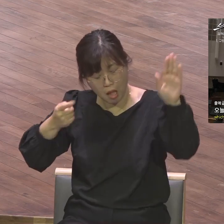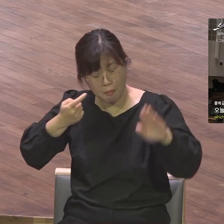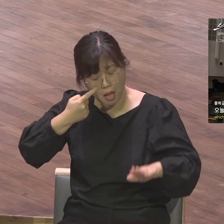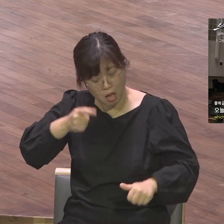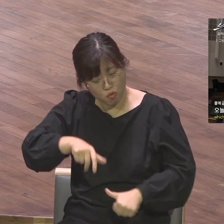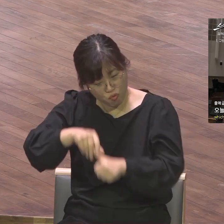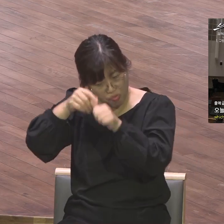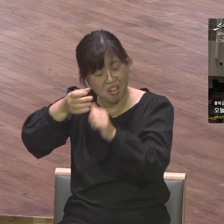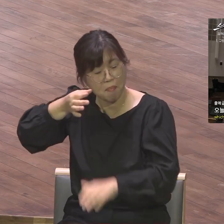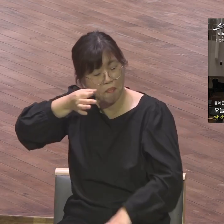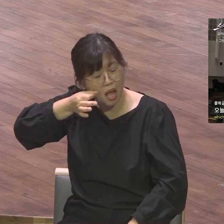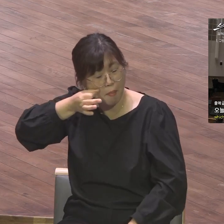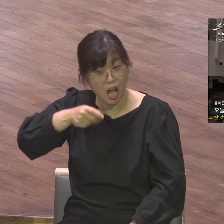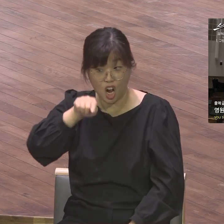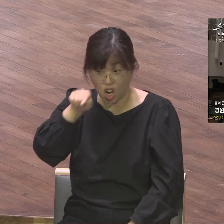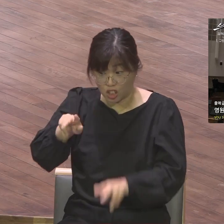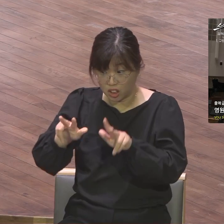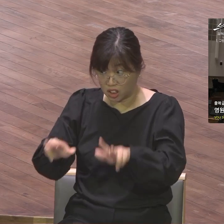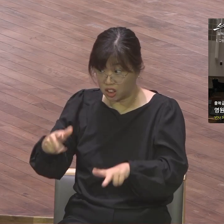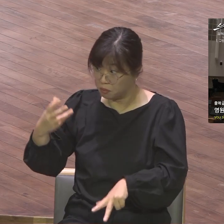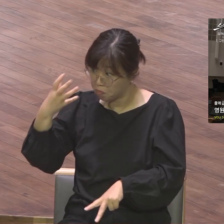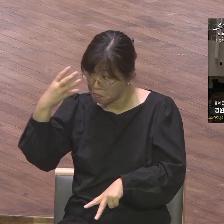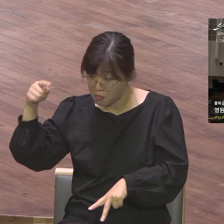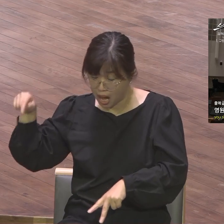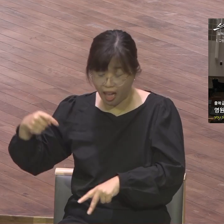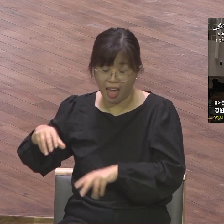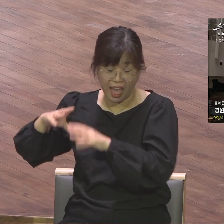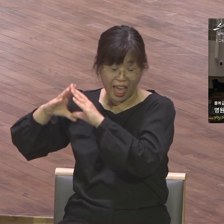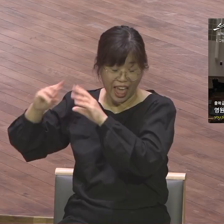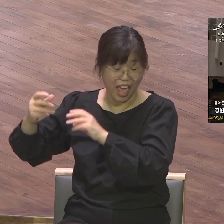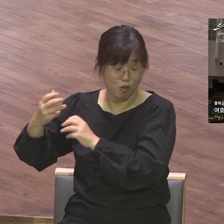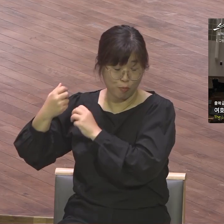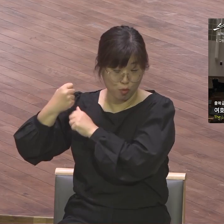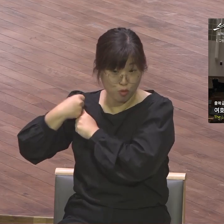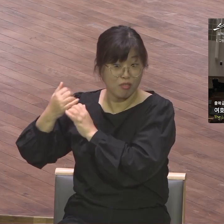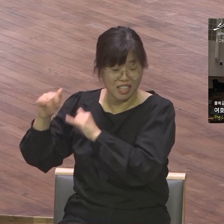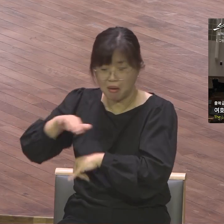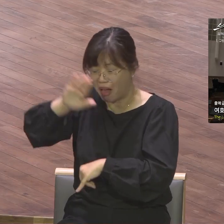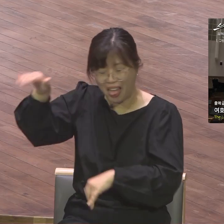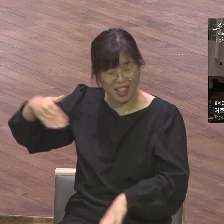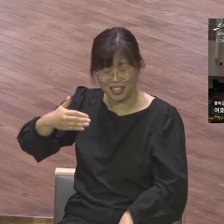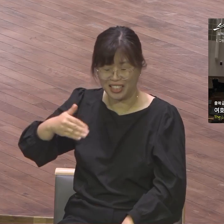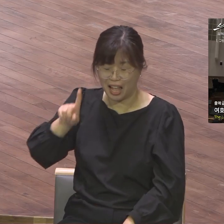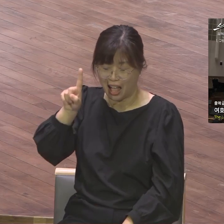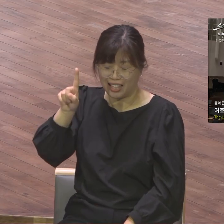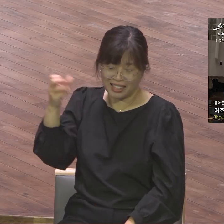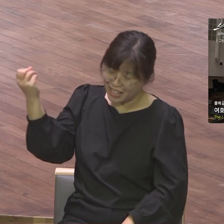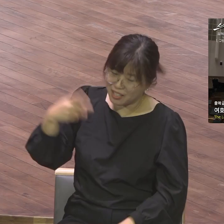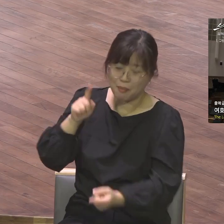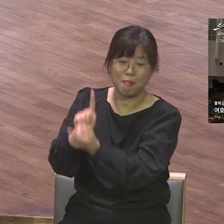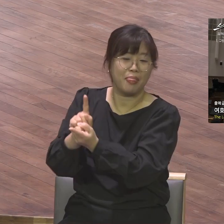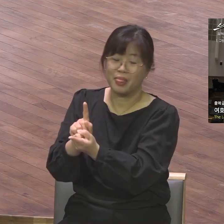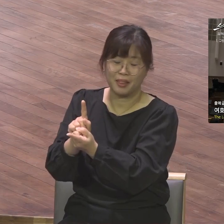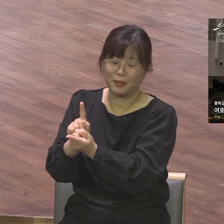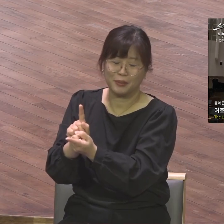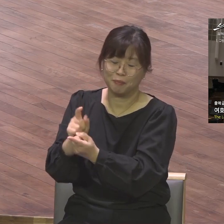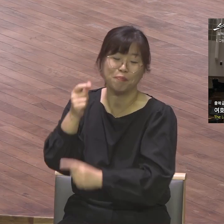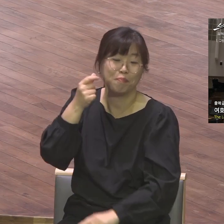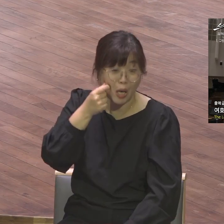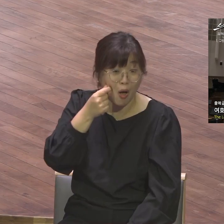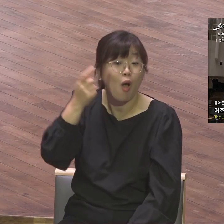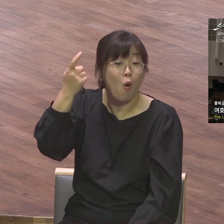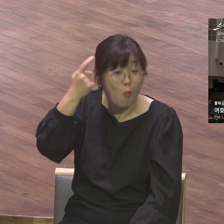보라. 너희가 오늘 본 애굽 사람들을 영원히 다시 보지 아니하리라. 여호와께서 너희를 위하여 싸우시리니 너희는